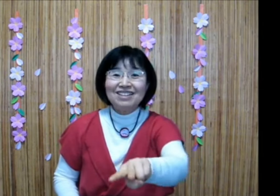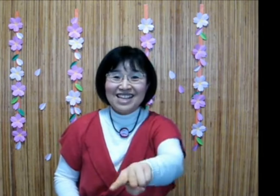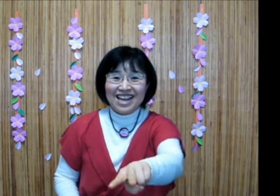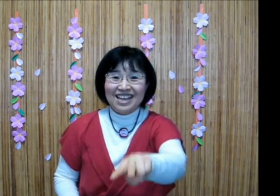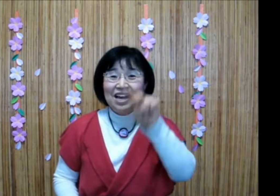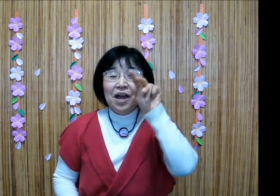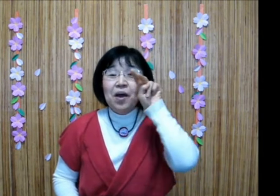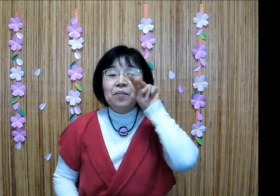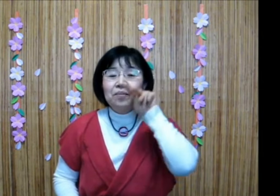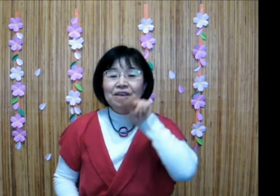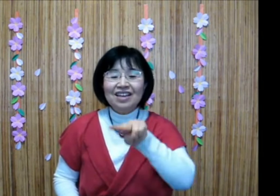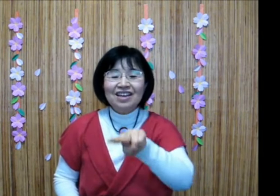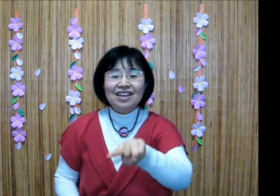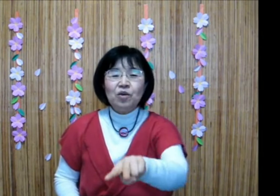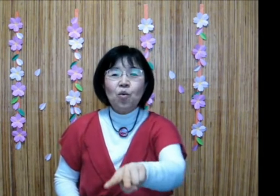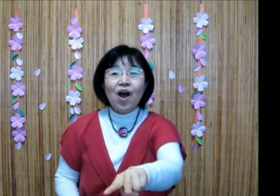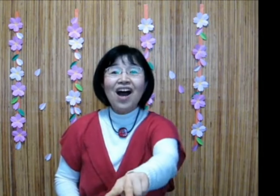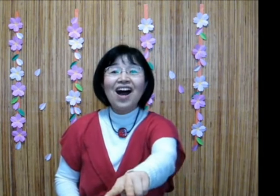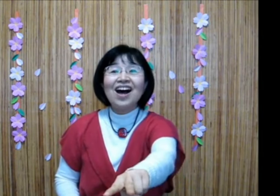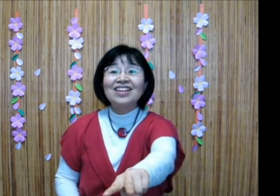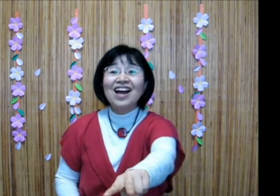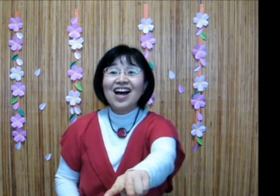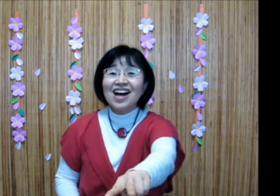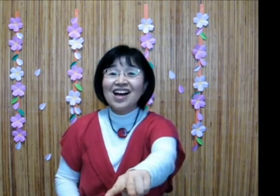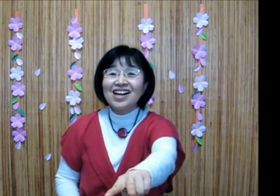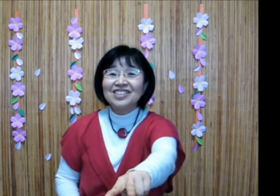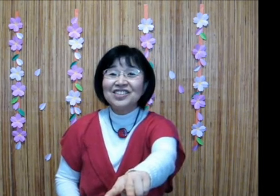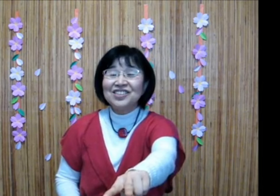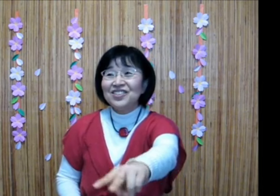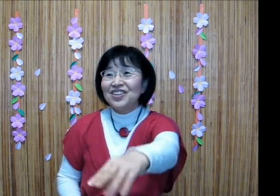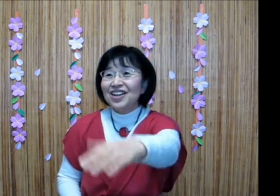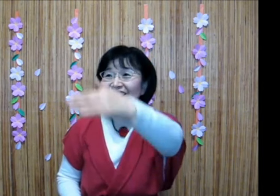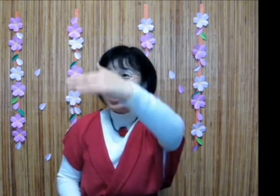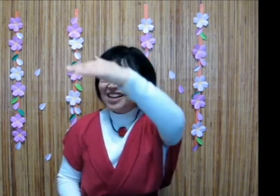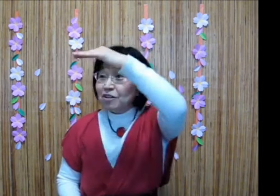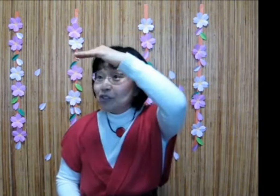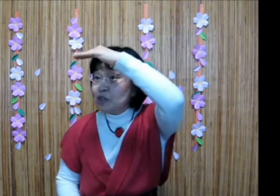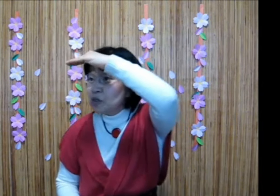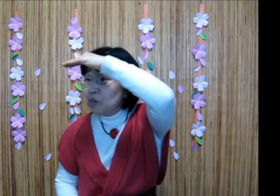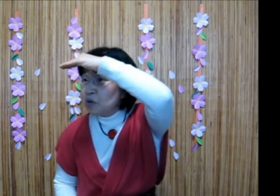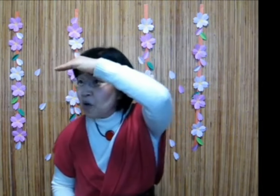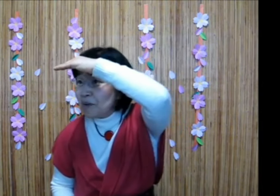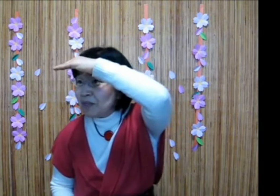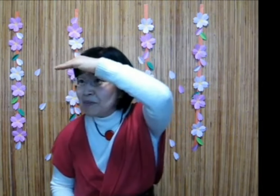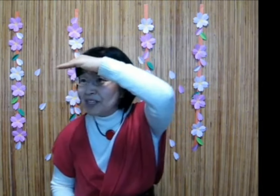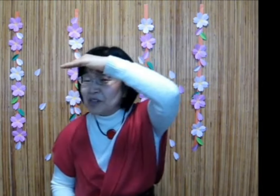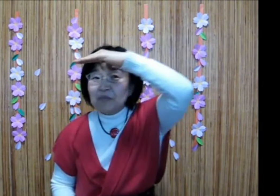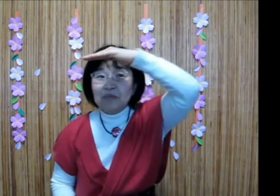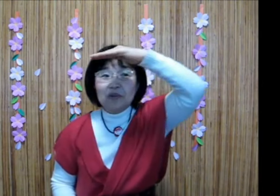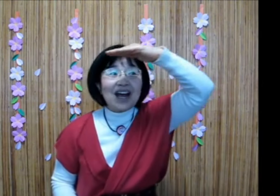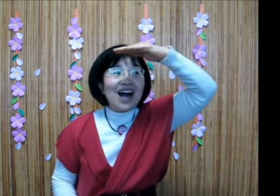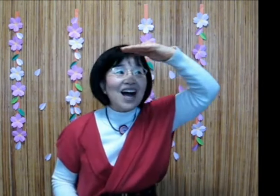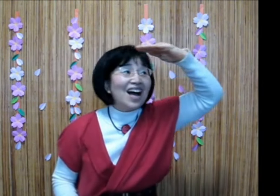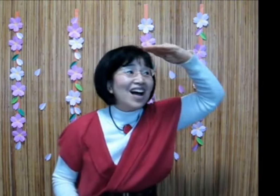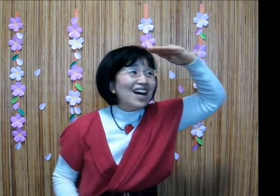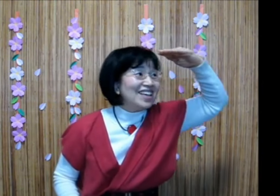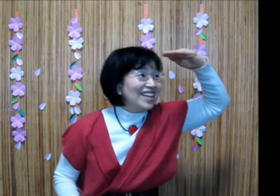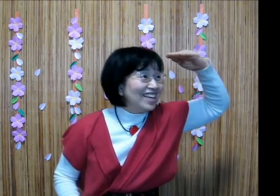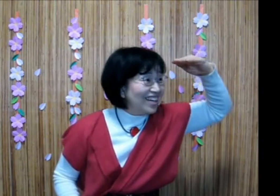ください。見渡す。限りはずっと向こうまで見ましょう。限